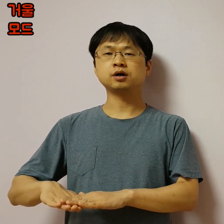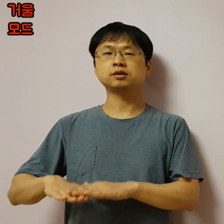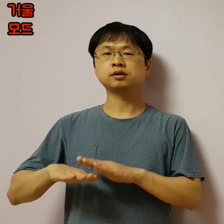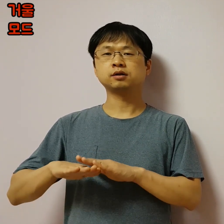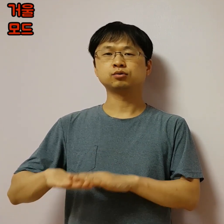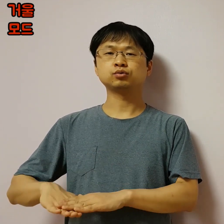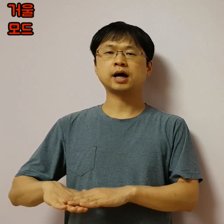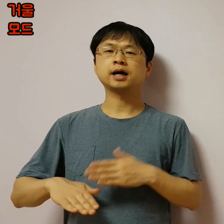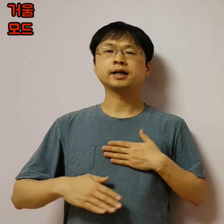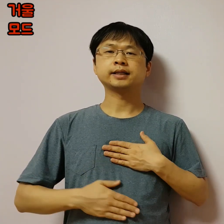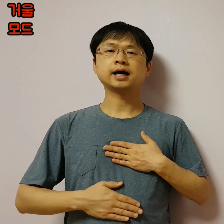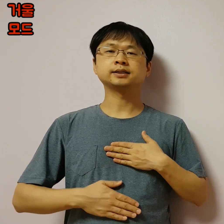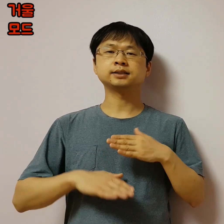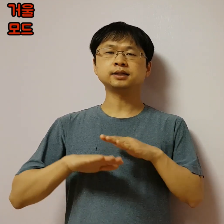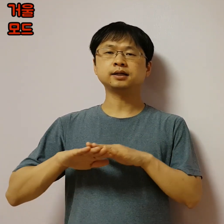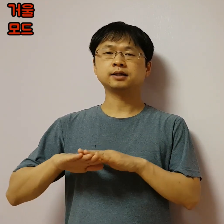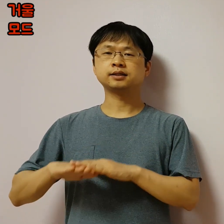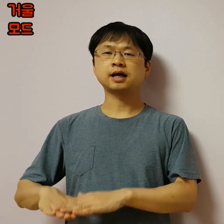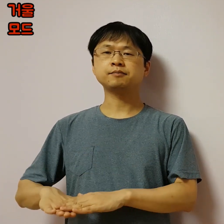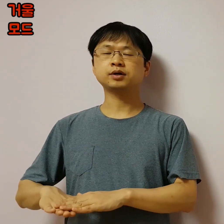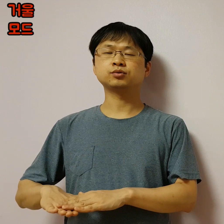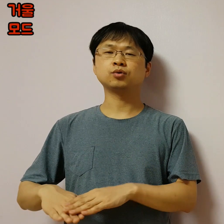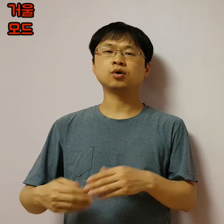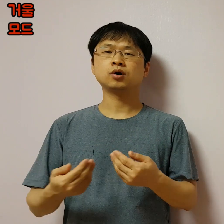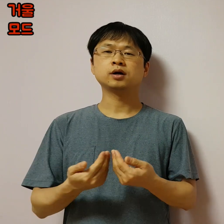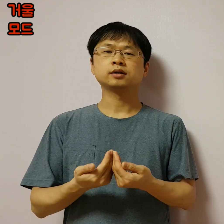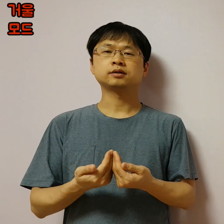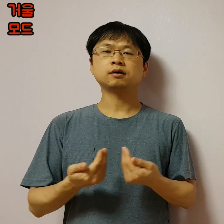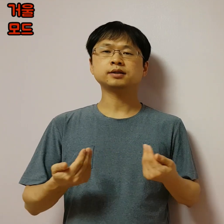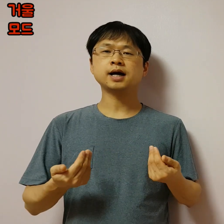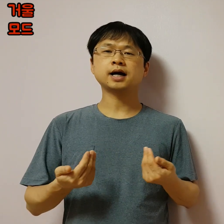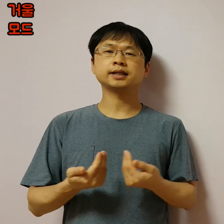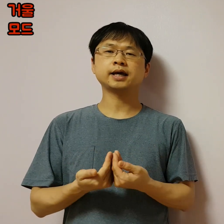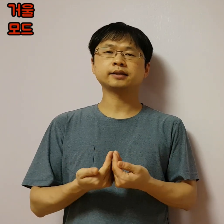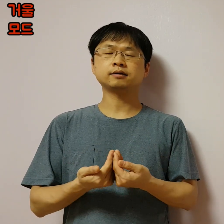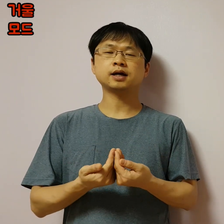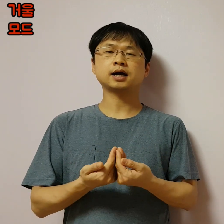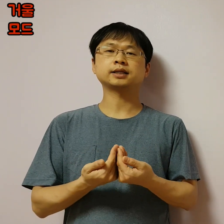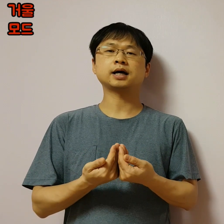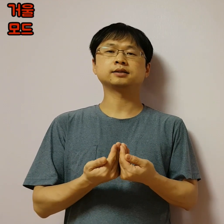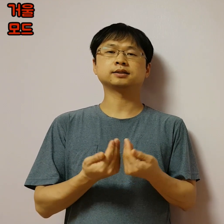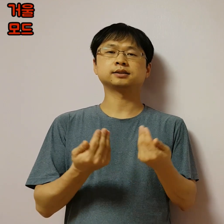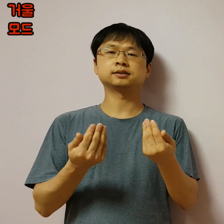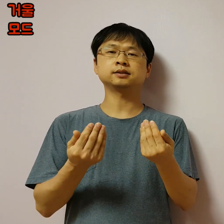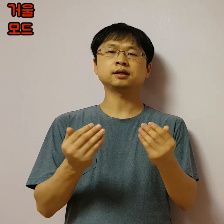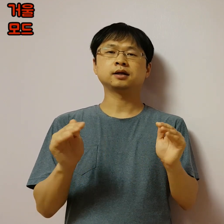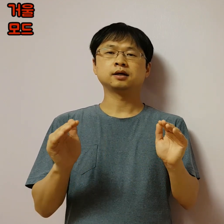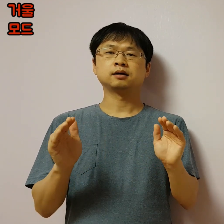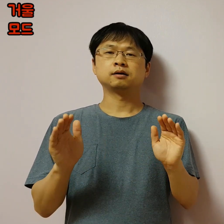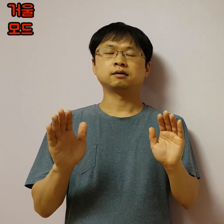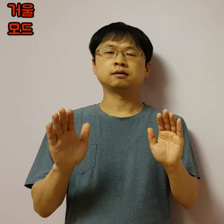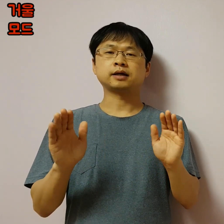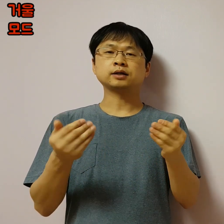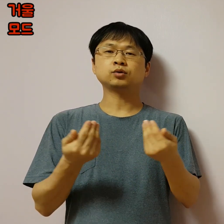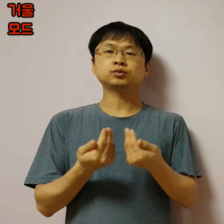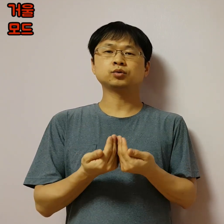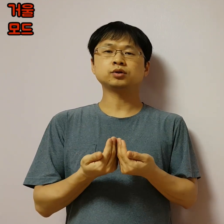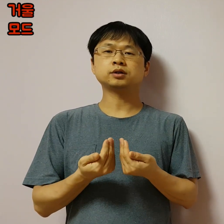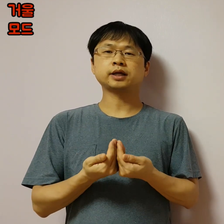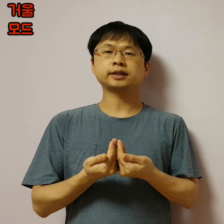것, 두다. 나를 남겨두고 떠나가네, 떠나가다 하는 것은 양손 손등을